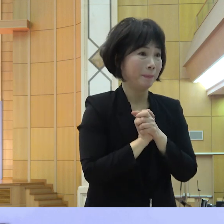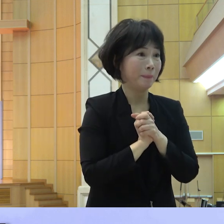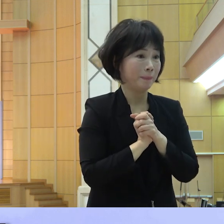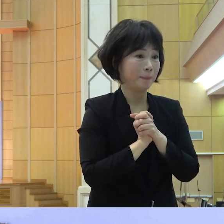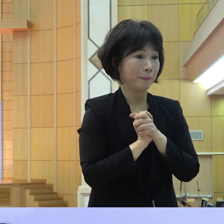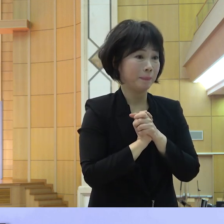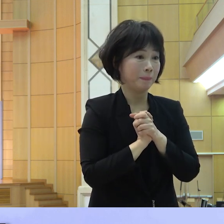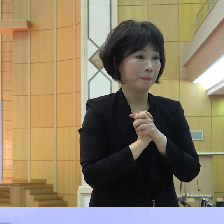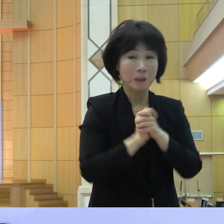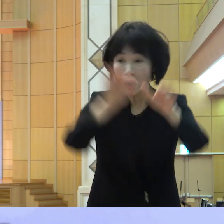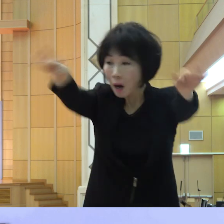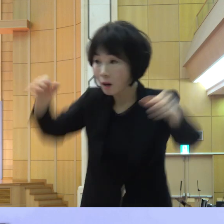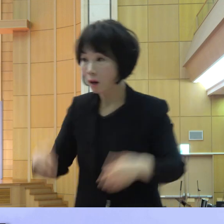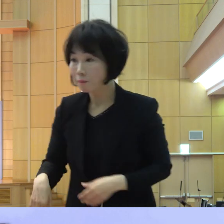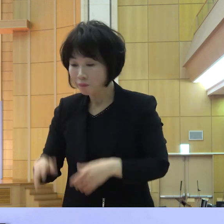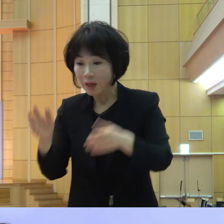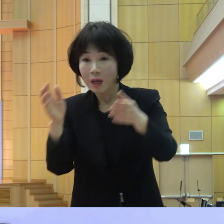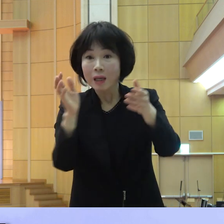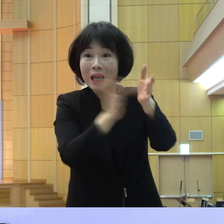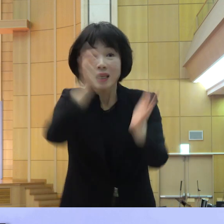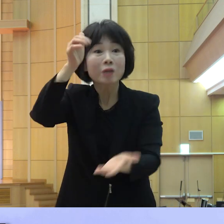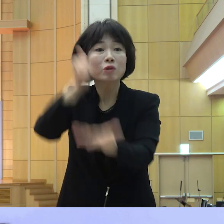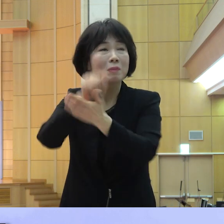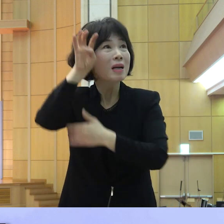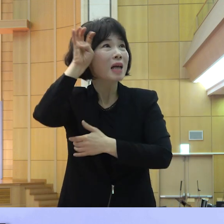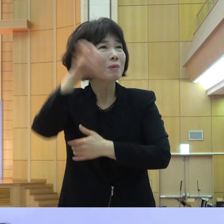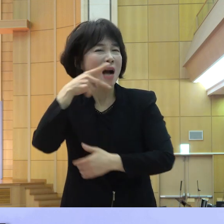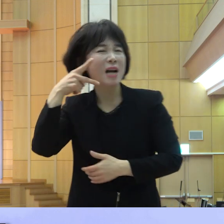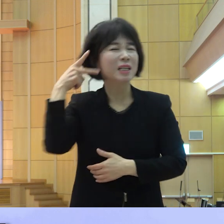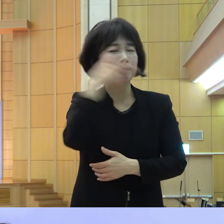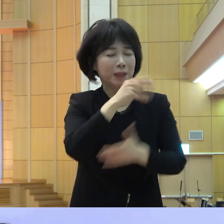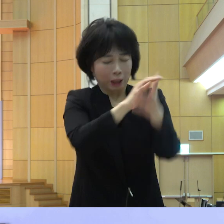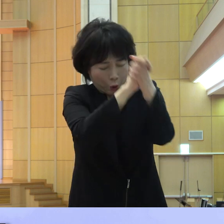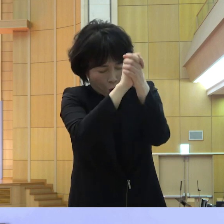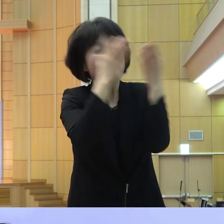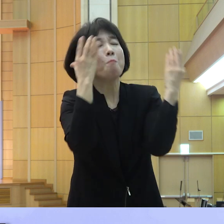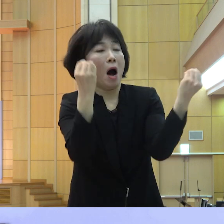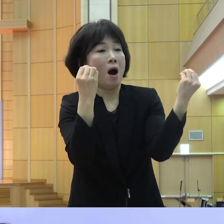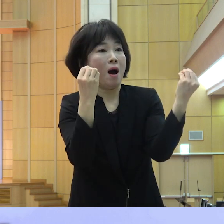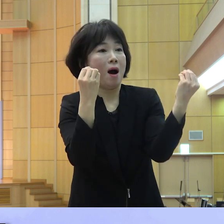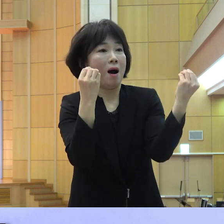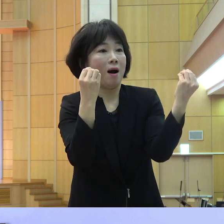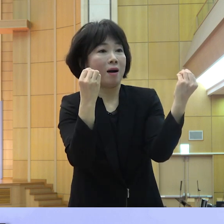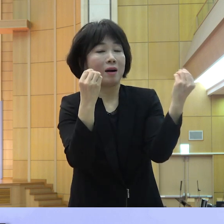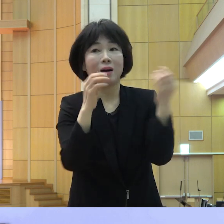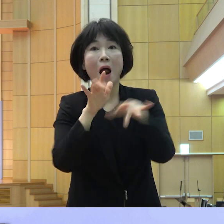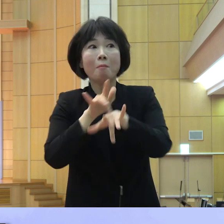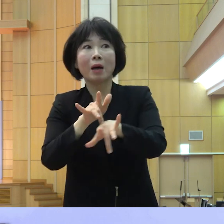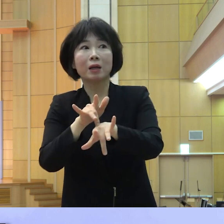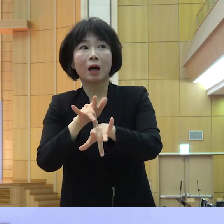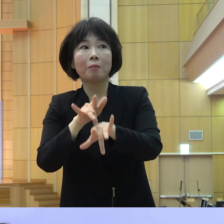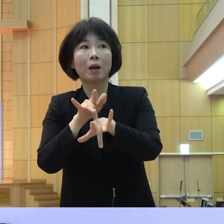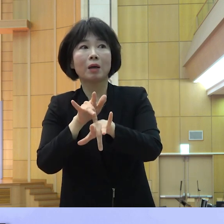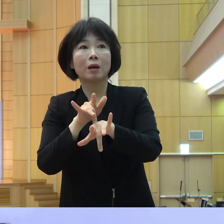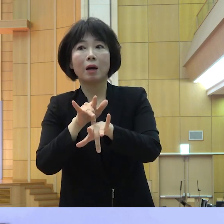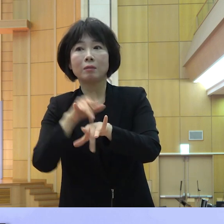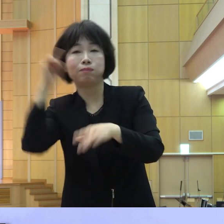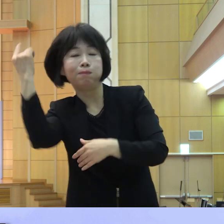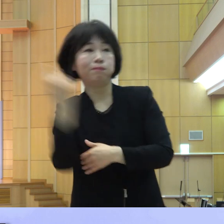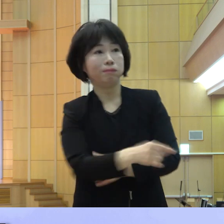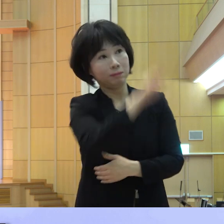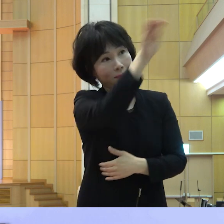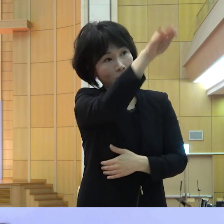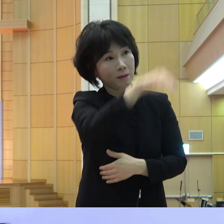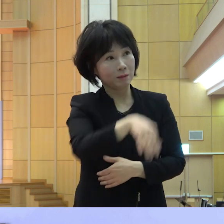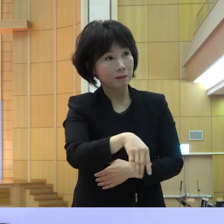마귀가 예수님 40일 금식했을 때 마태복음 4장 4절에 보니까 시험했죠. 야, 너 하나님의 아들이지, 능력 많지, 너 돌 앞에